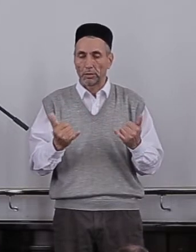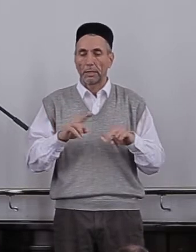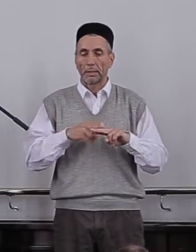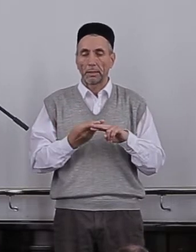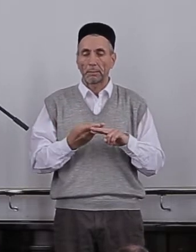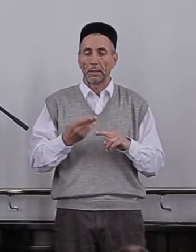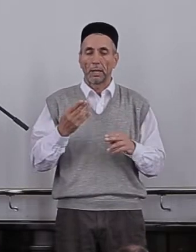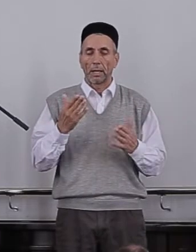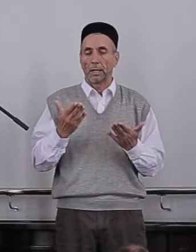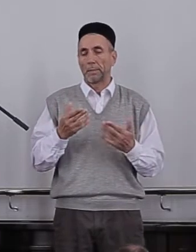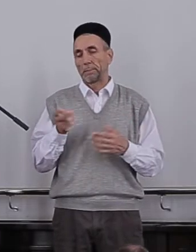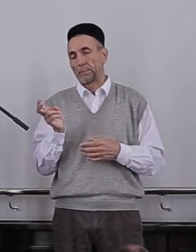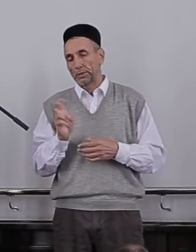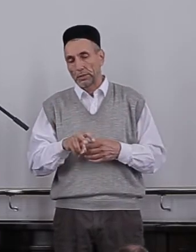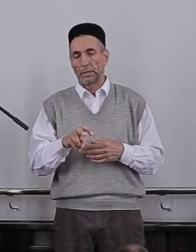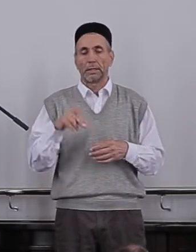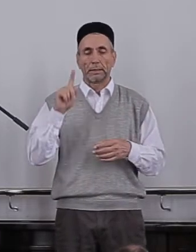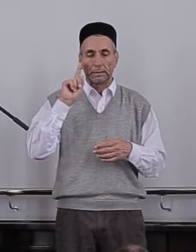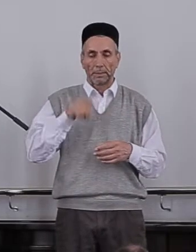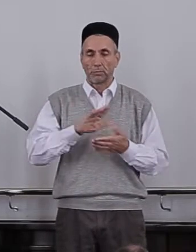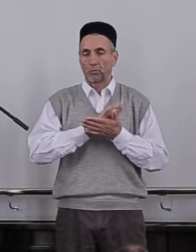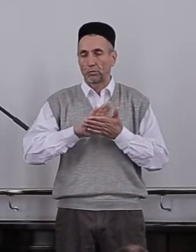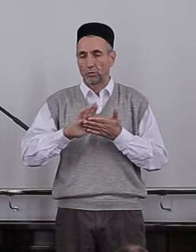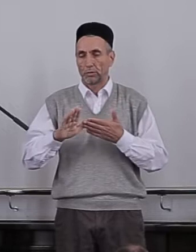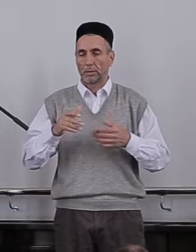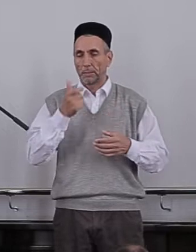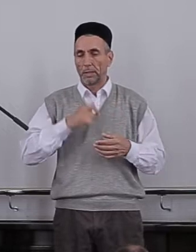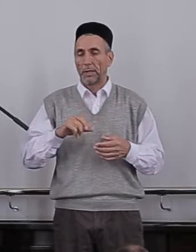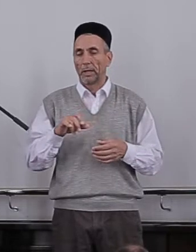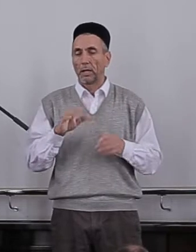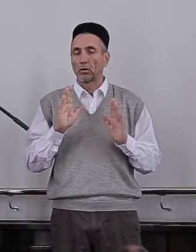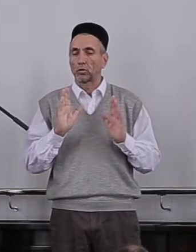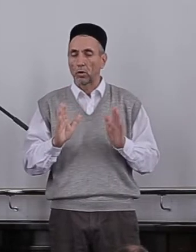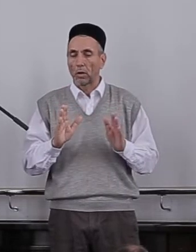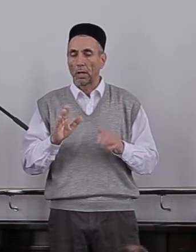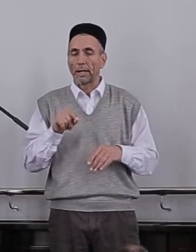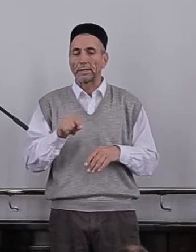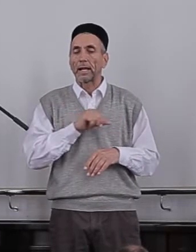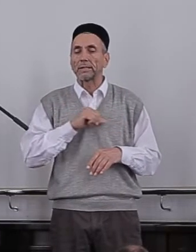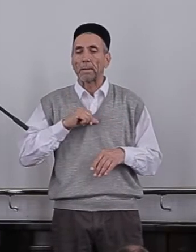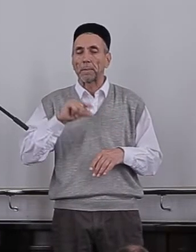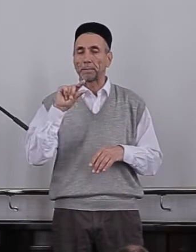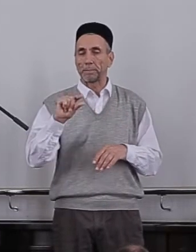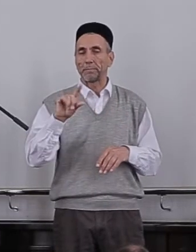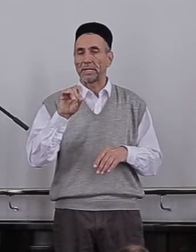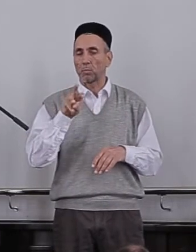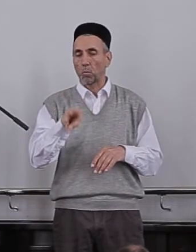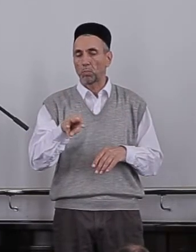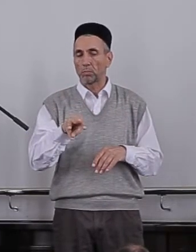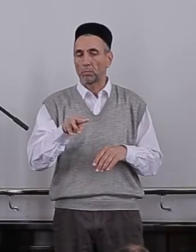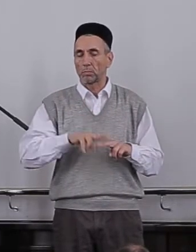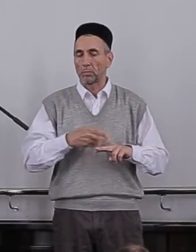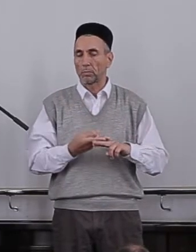шорты киярбыз, бер шорты килдек, килдек мәсҗидкәме? Юк, хөрмәтле җәмәгать, бу инде безнең минимальный,